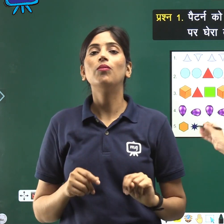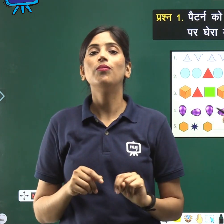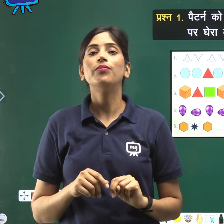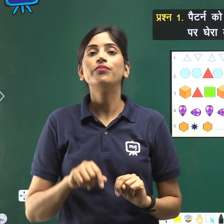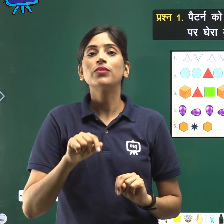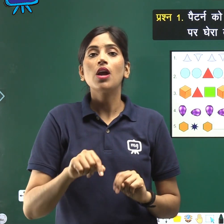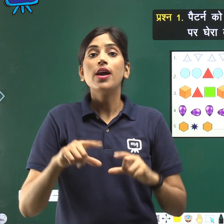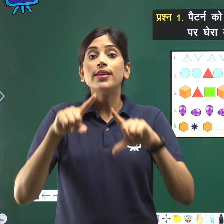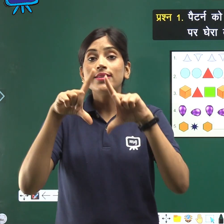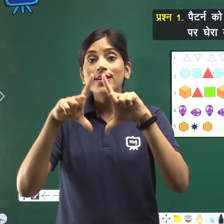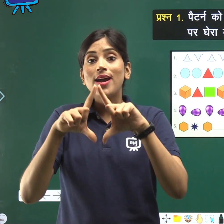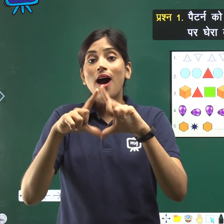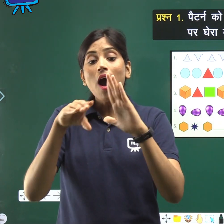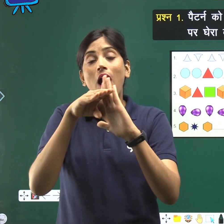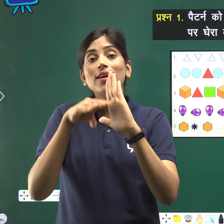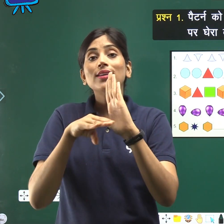ये आकृति,